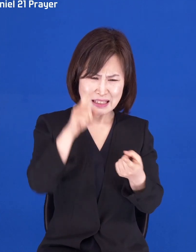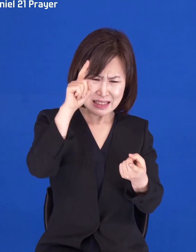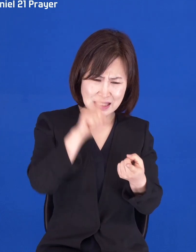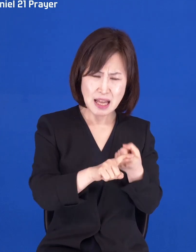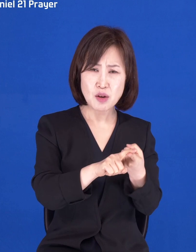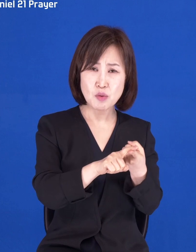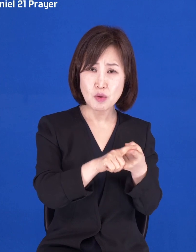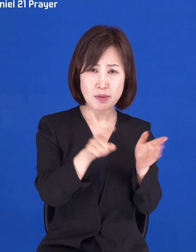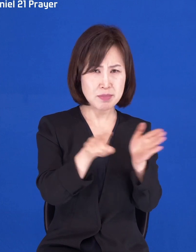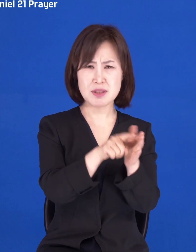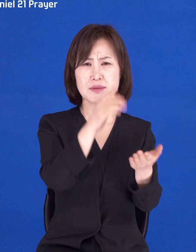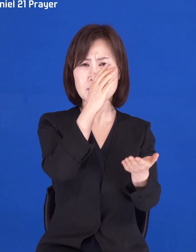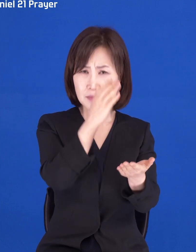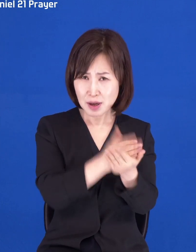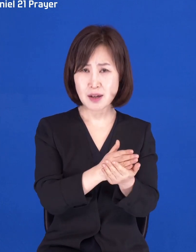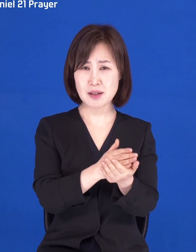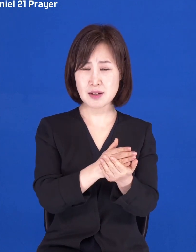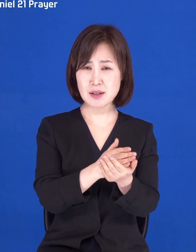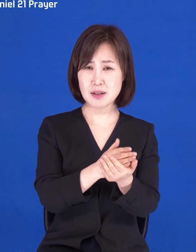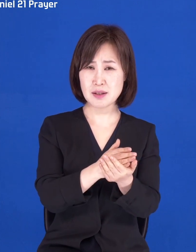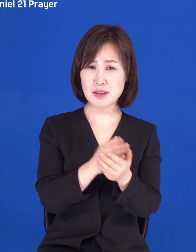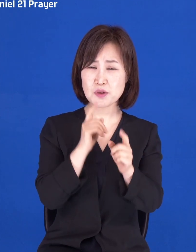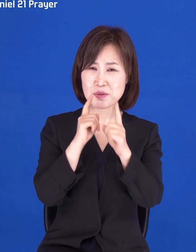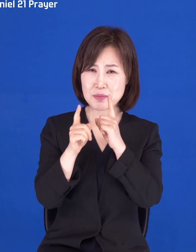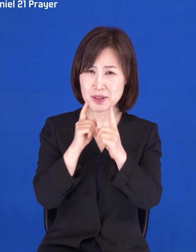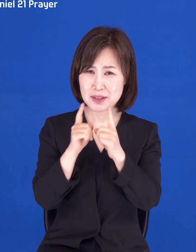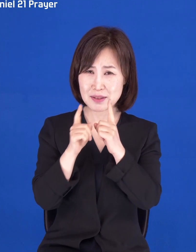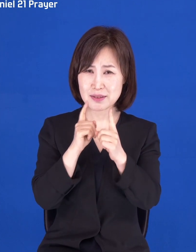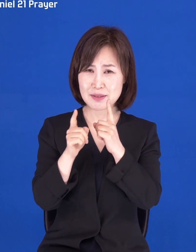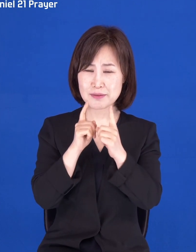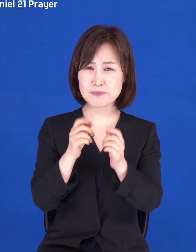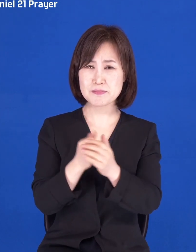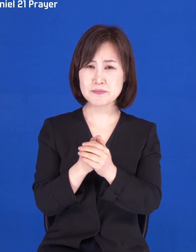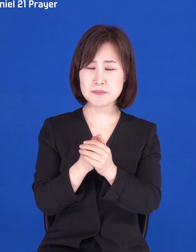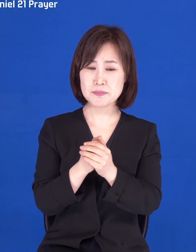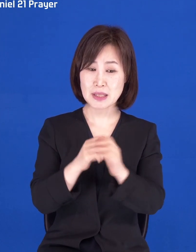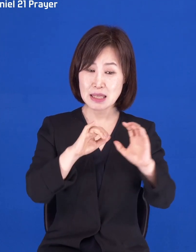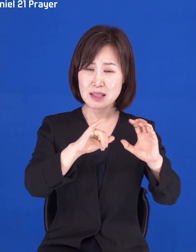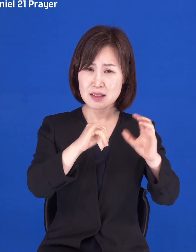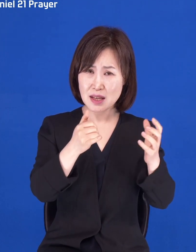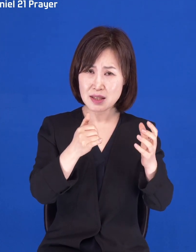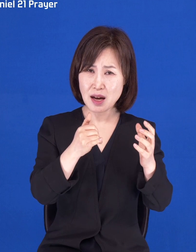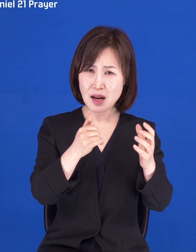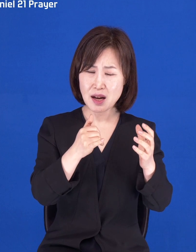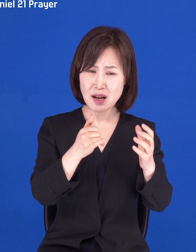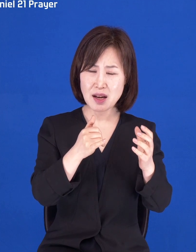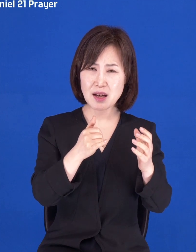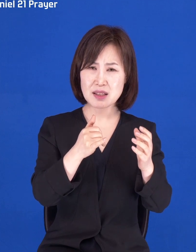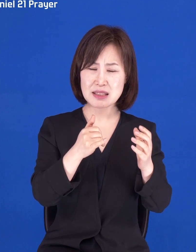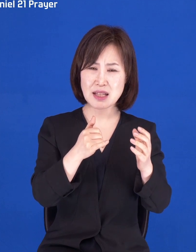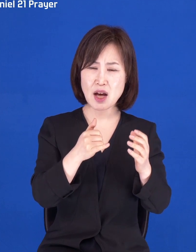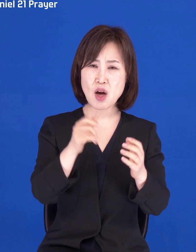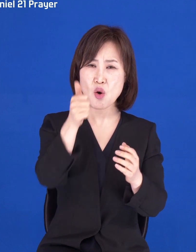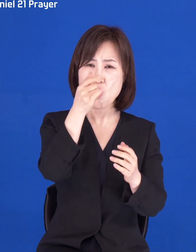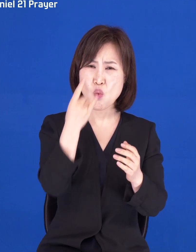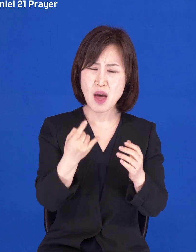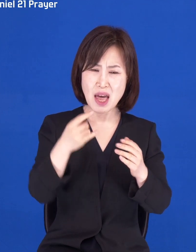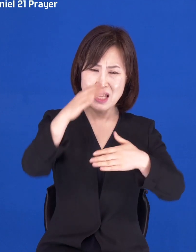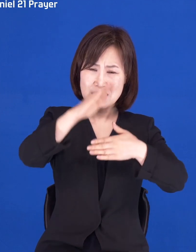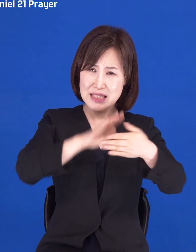믿으면 안 된다고 말씀하셨습니다. 그러시면서 이 세상은 회칠한 무덤과 같다고